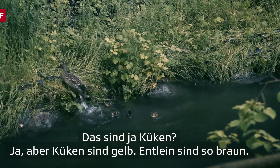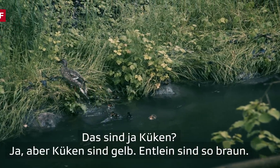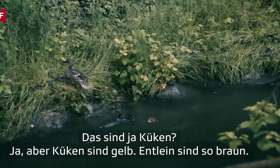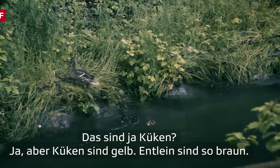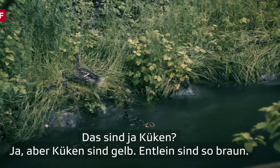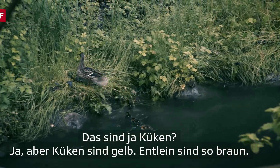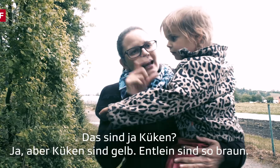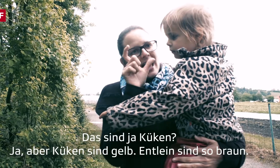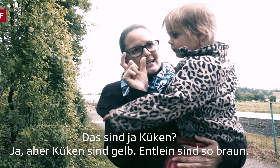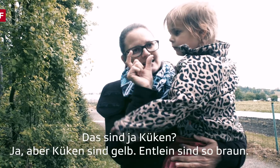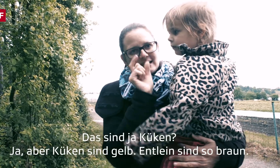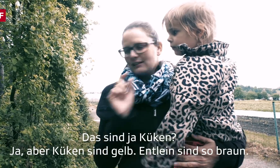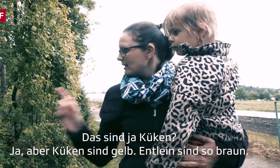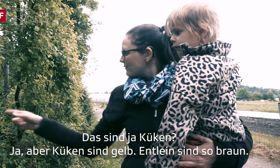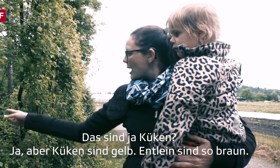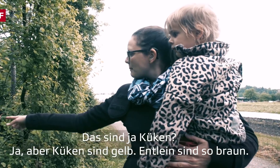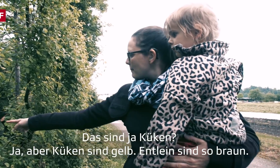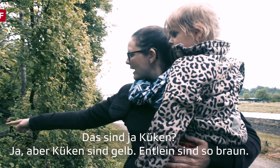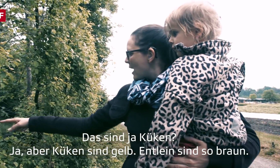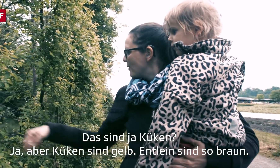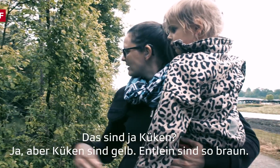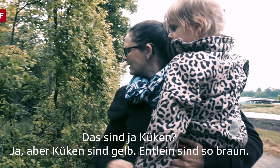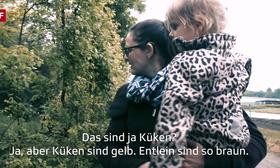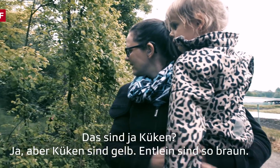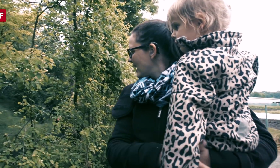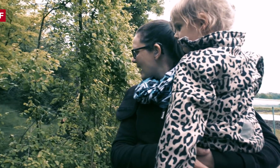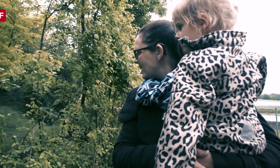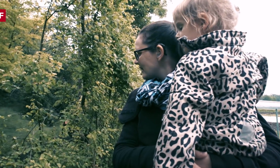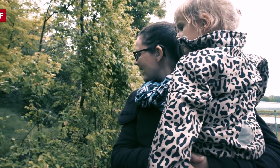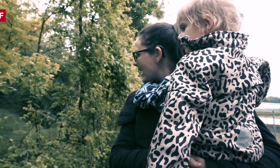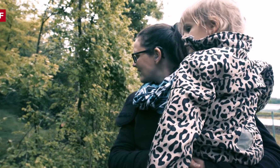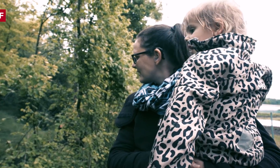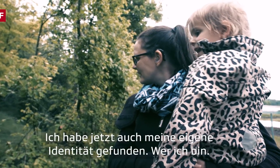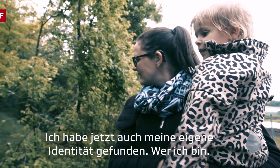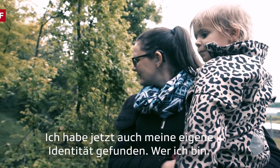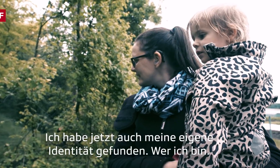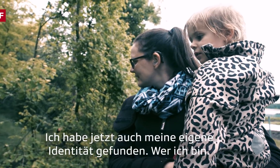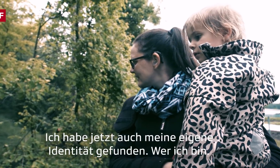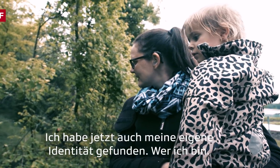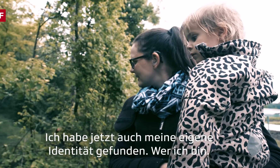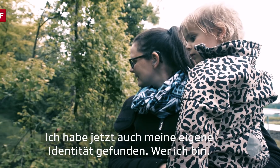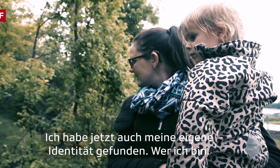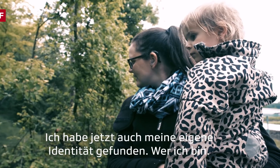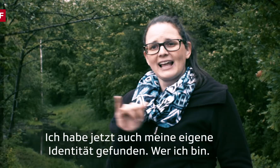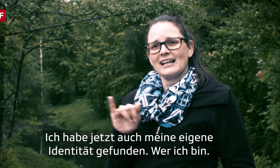gelb, aber entlein ist die Farbe braun. Aber mir ist auch bewusst, ich habe auch eine eigene